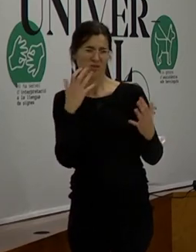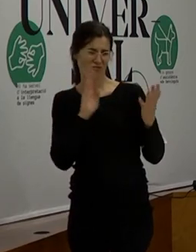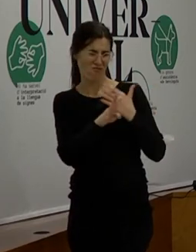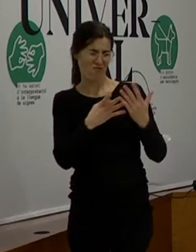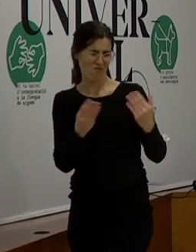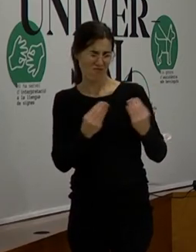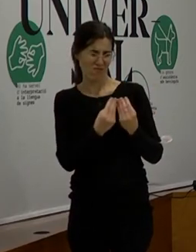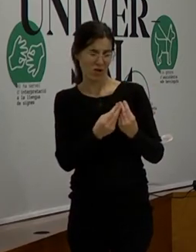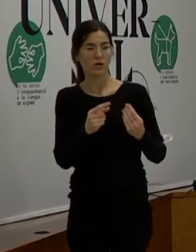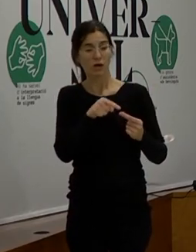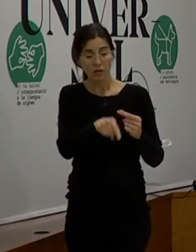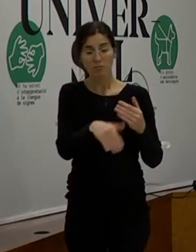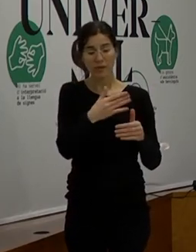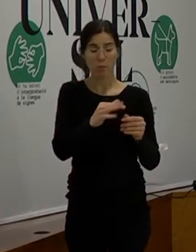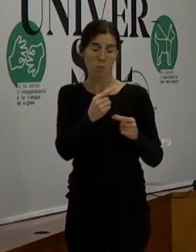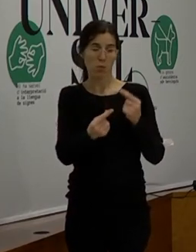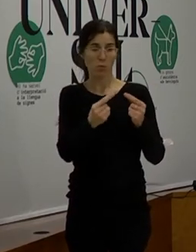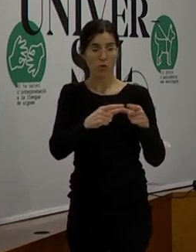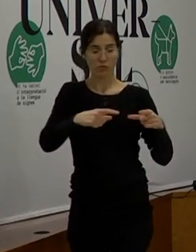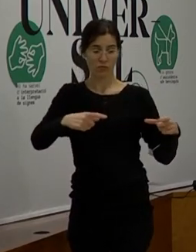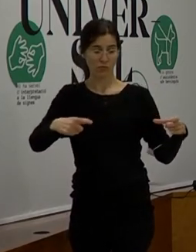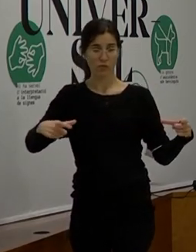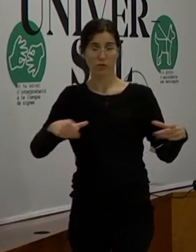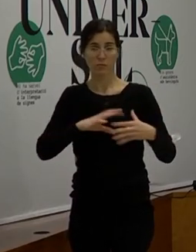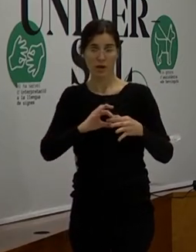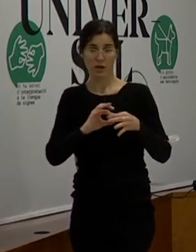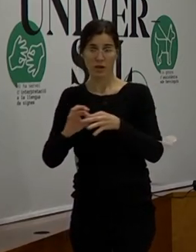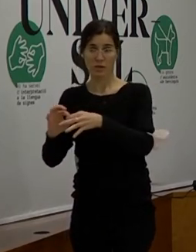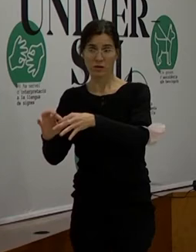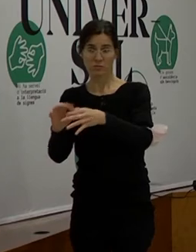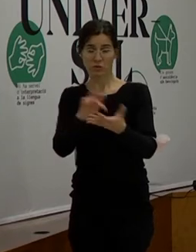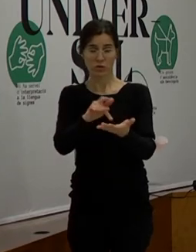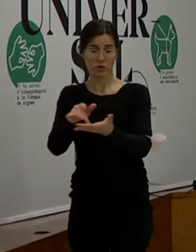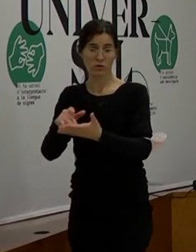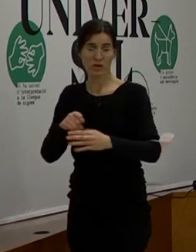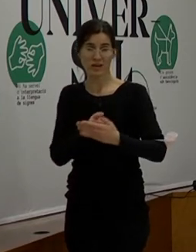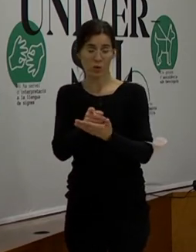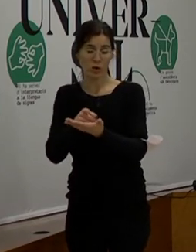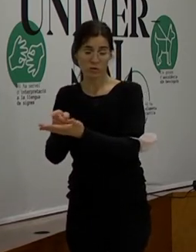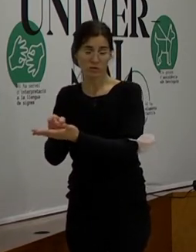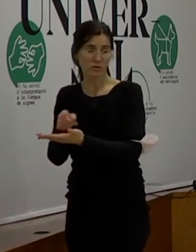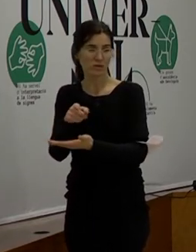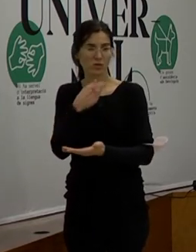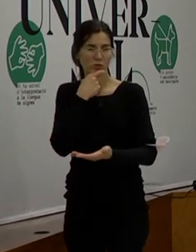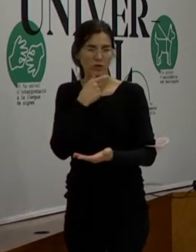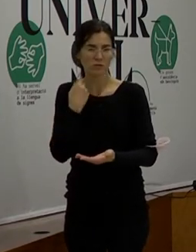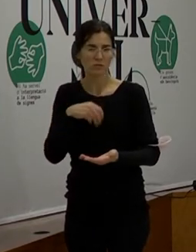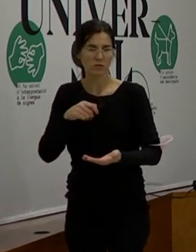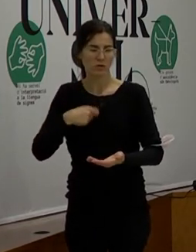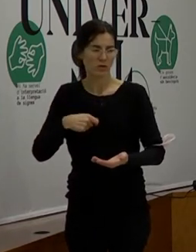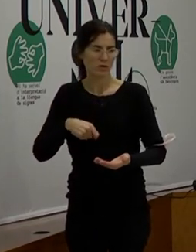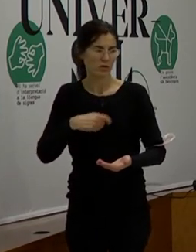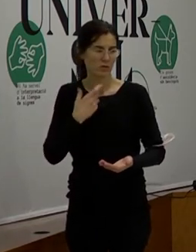a partir d'aquí, poquet a poquet, vas fent els recorreguts que es vagin lligant això i haremos, esto le gustará al jefe, un